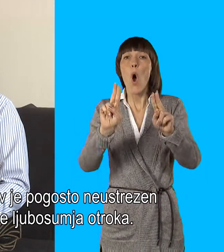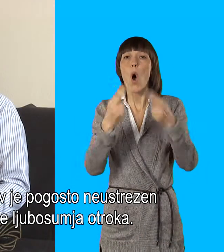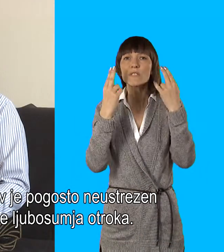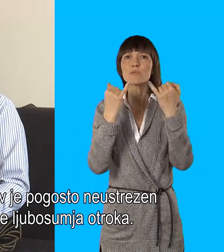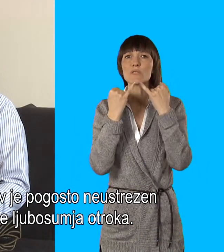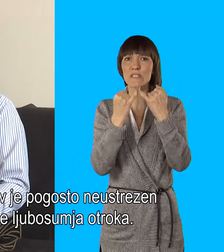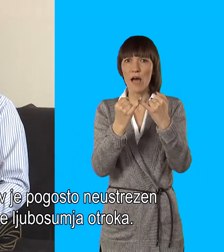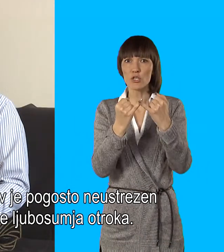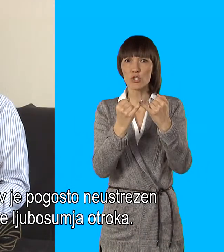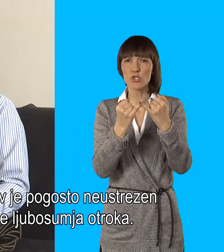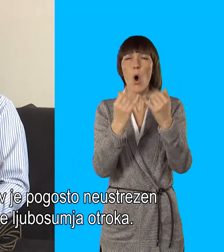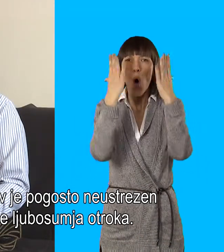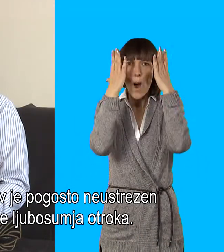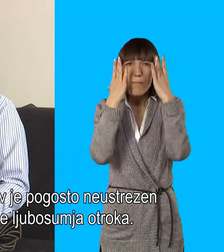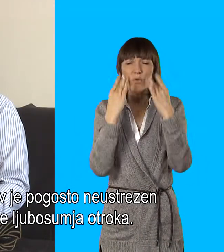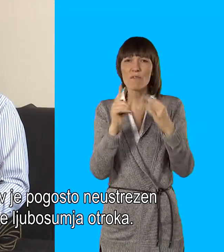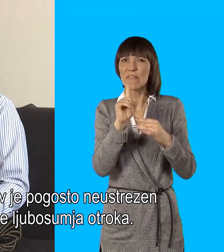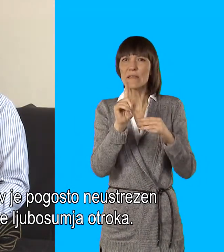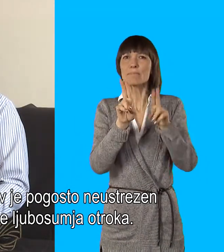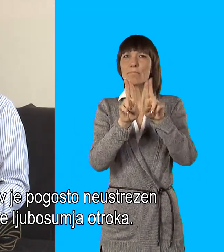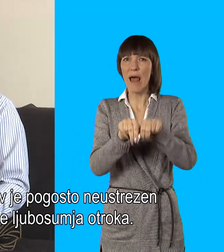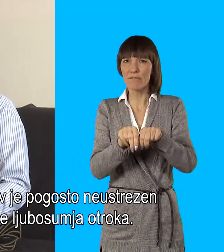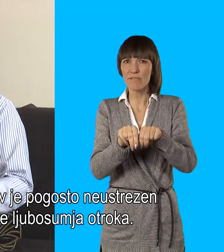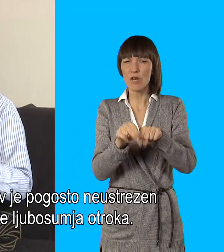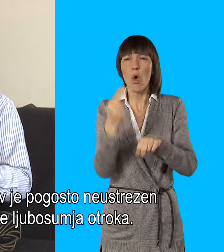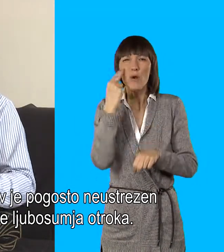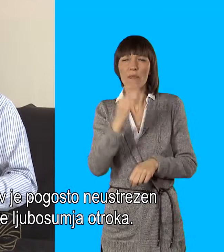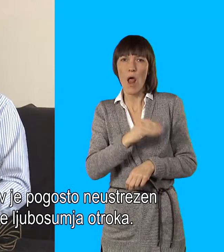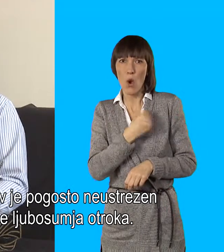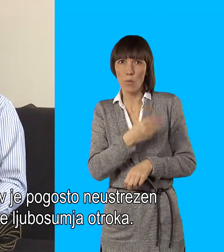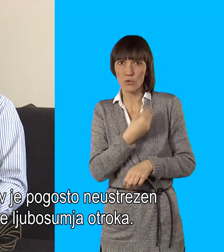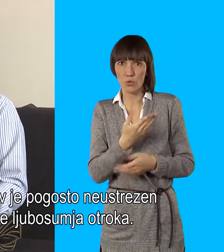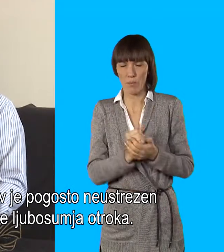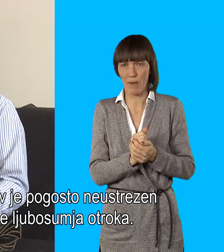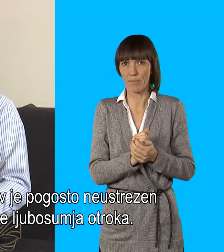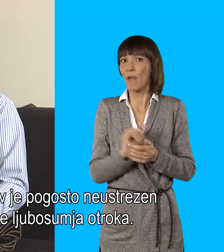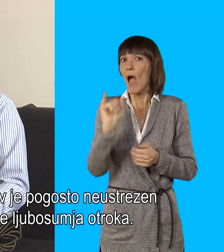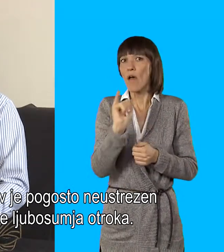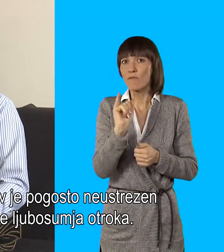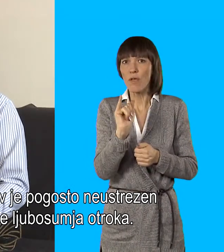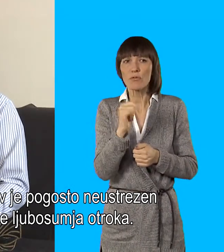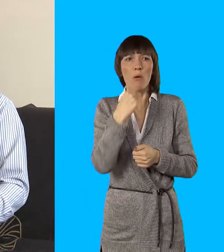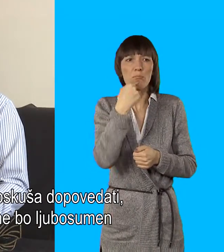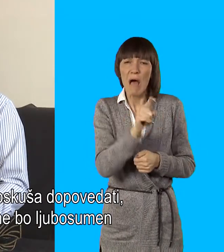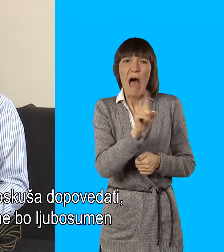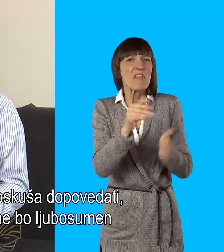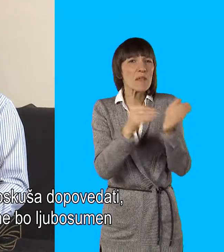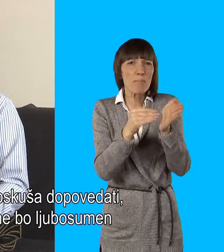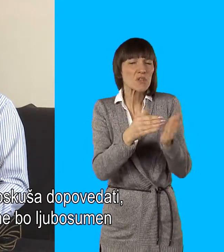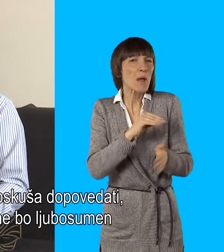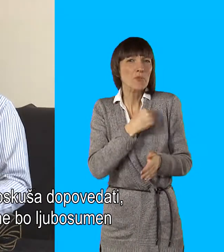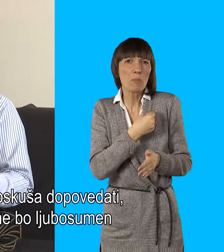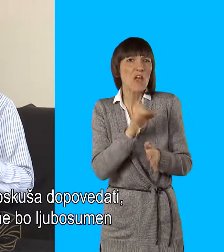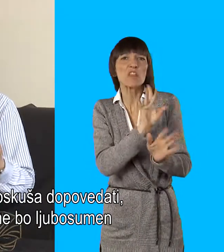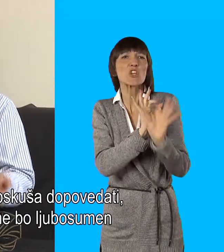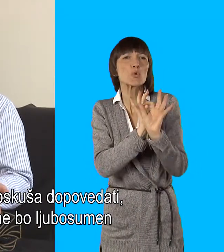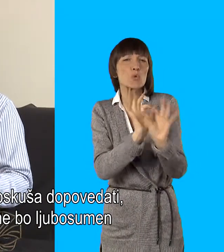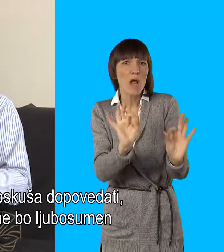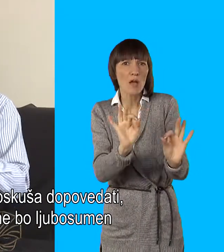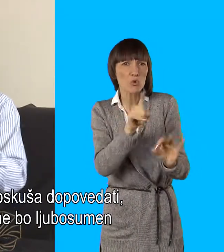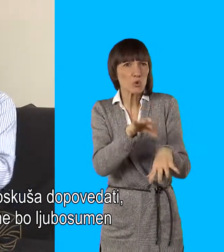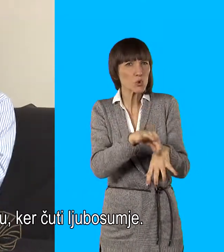Ljubosumje je normalno čustvo, kadar gre za otroke. Za otroke je normalno, da čutijo ljubosumje. V situacijah,